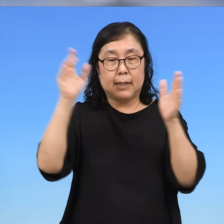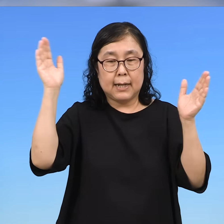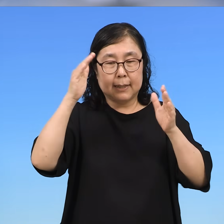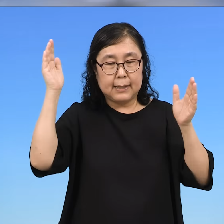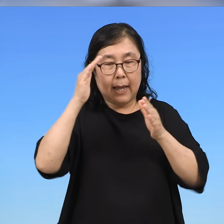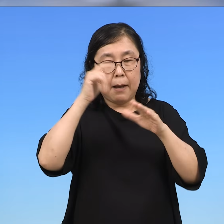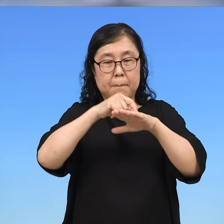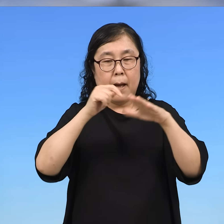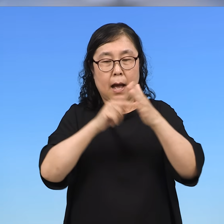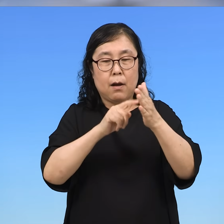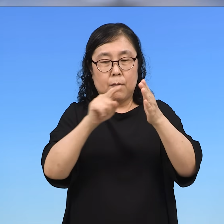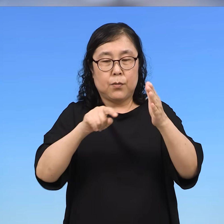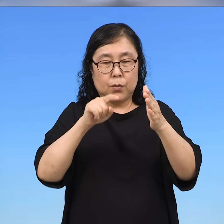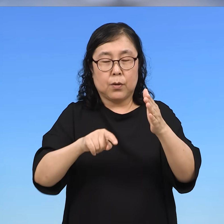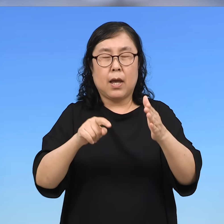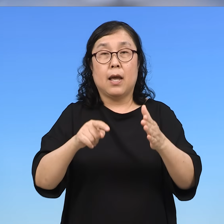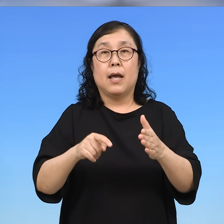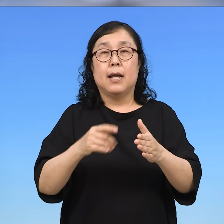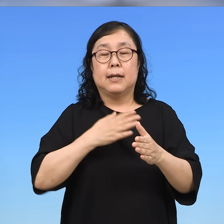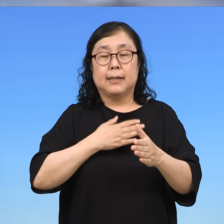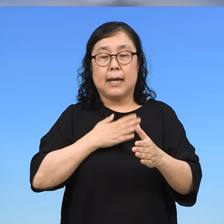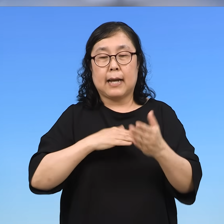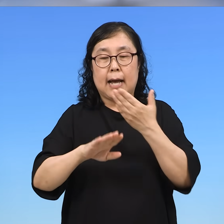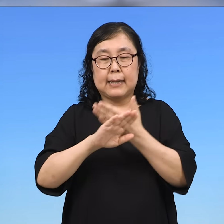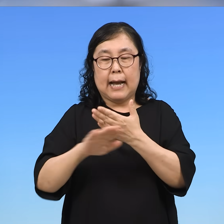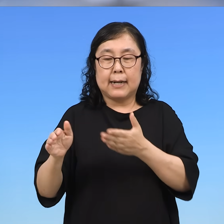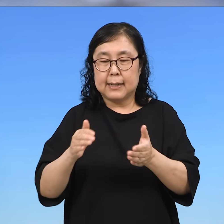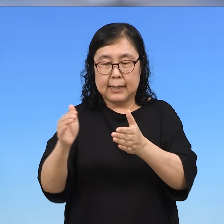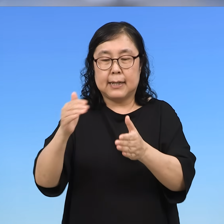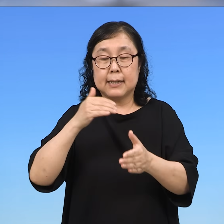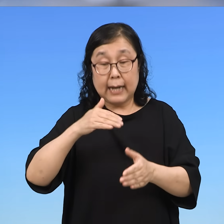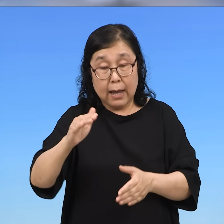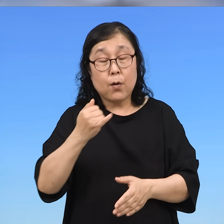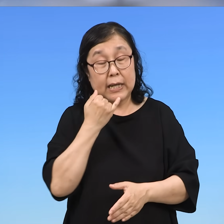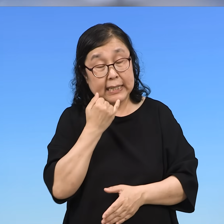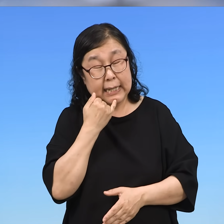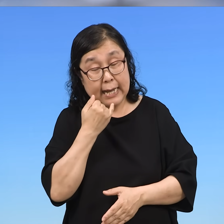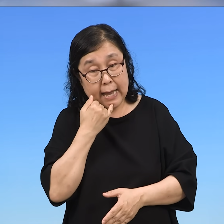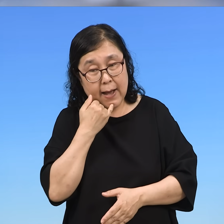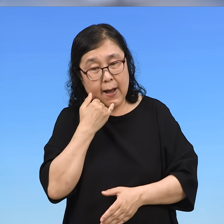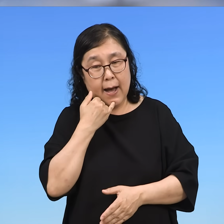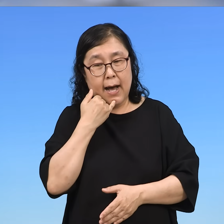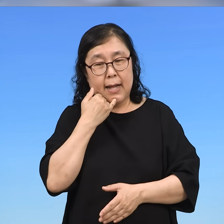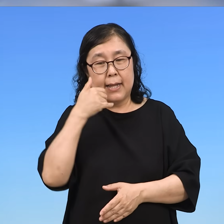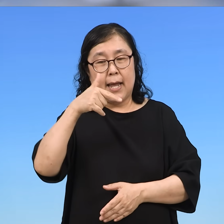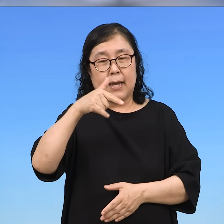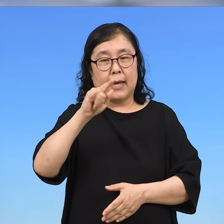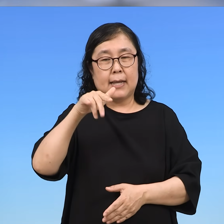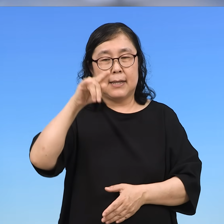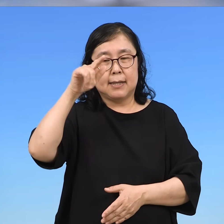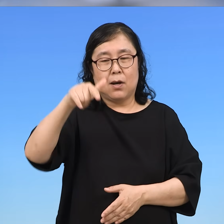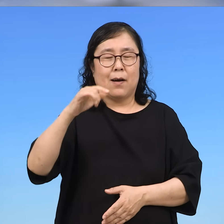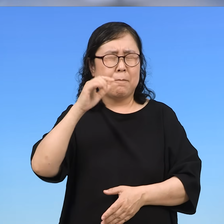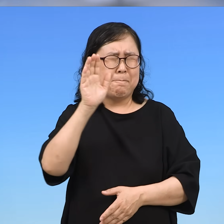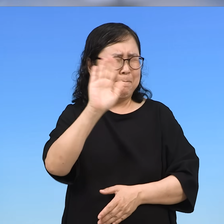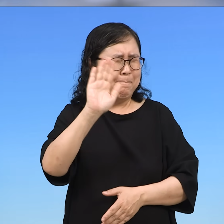하나님 앞에 한 가지, 하나님, 제가 다른 길은 다 가도 개척은